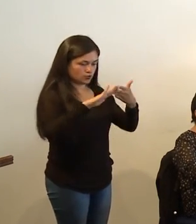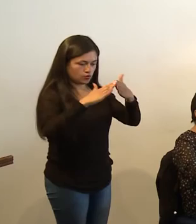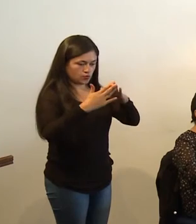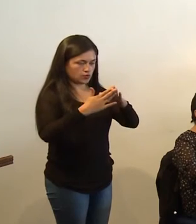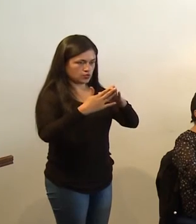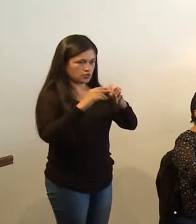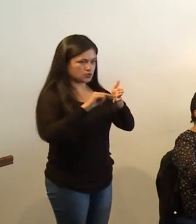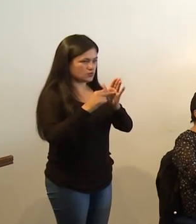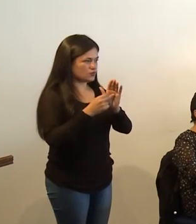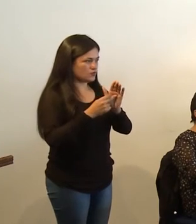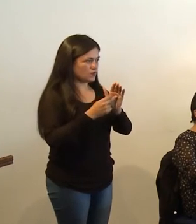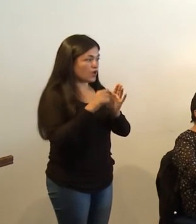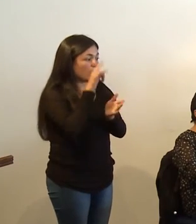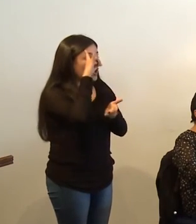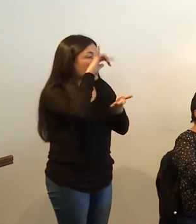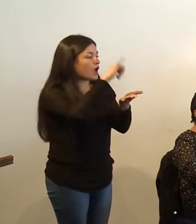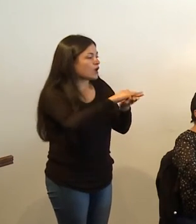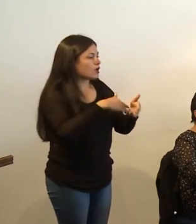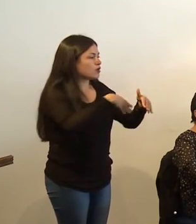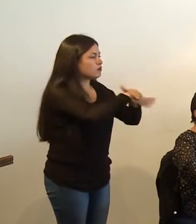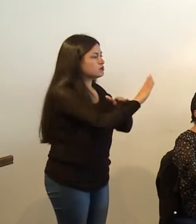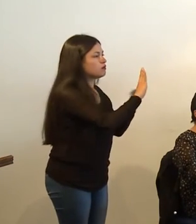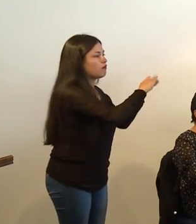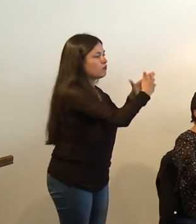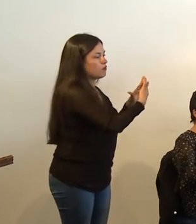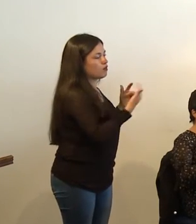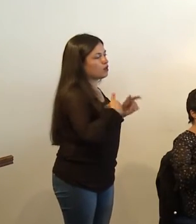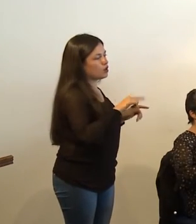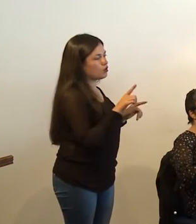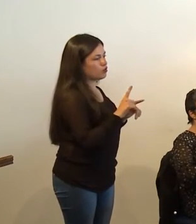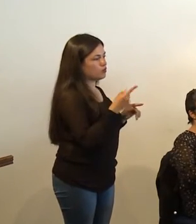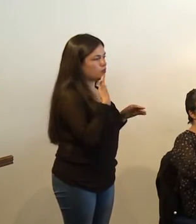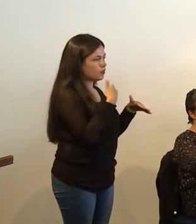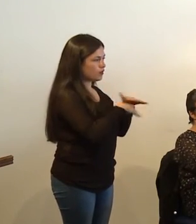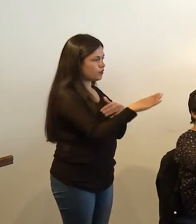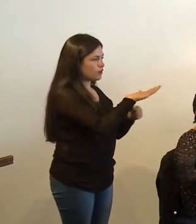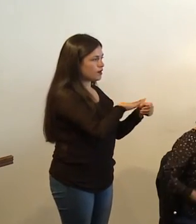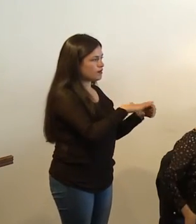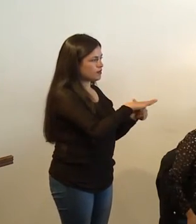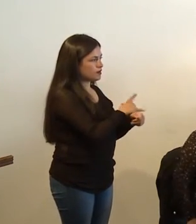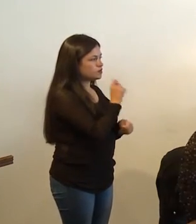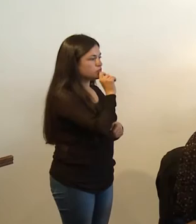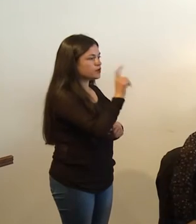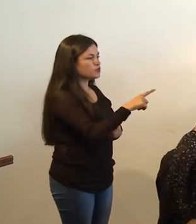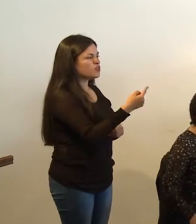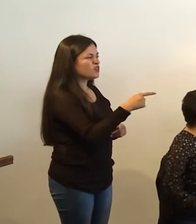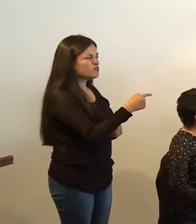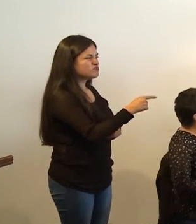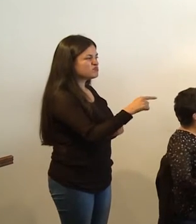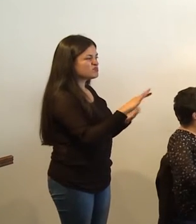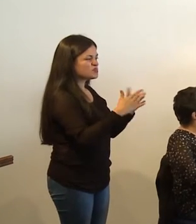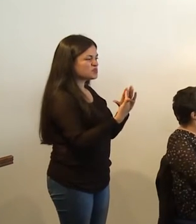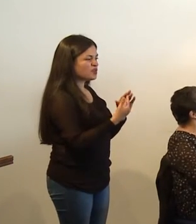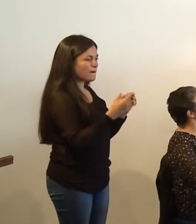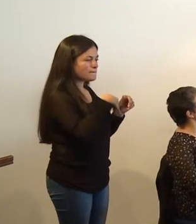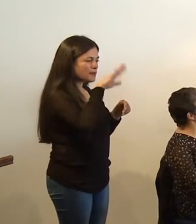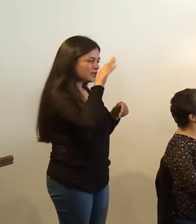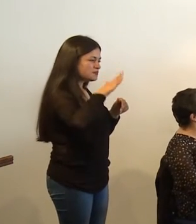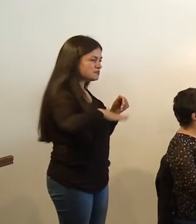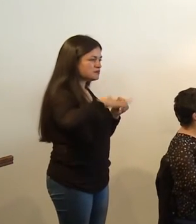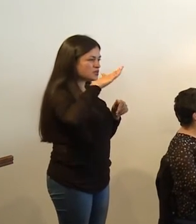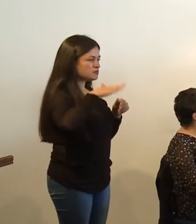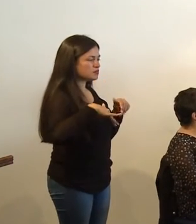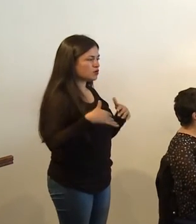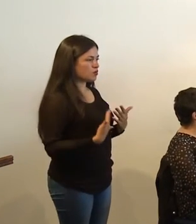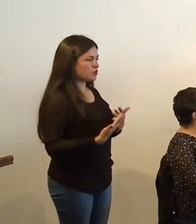ya no es, creo que voy a ir a una comunidad cuando voy a un barrio, sino me pregunto es, ¿qué tanto hay de comunidad en este barrio? No